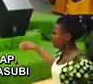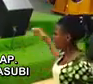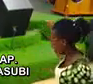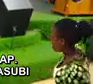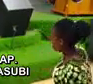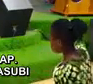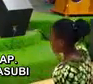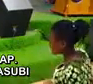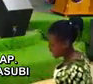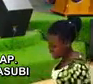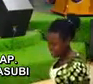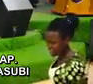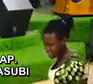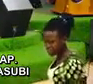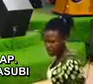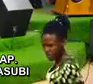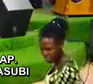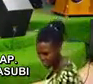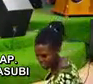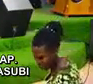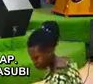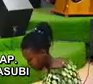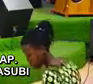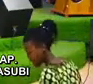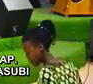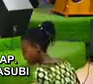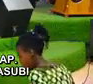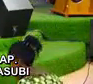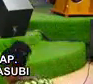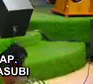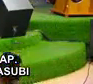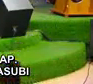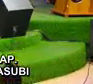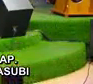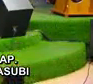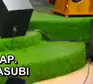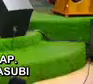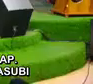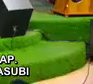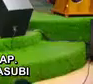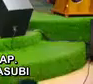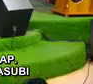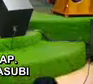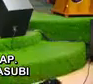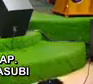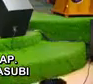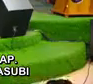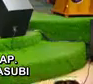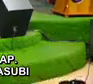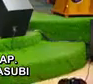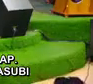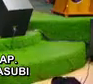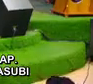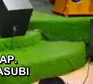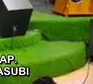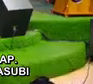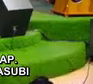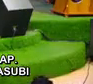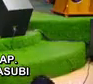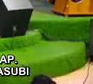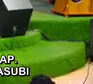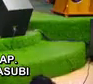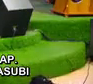okuva ku bulamu obwabwe okuva mu magenda gaabwe okuva mu misaayi gyabwe okuva